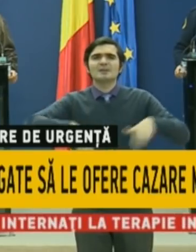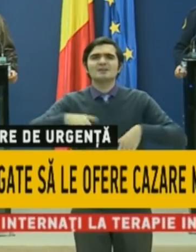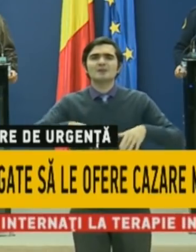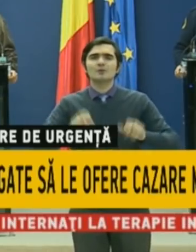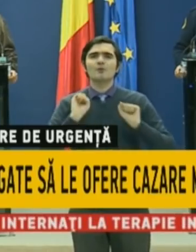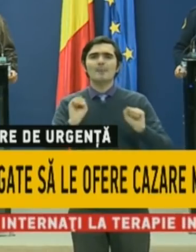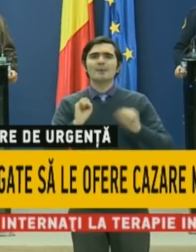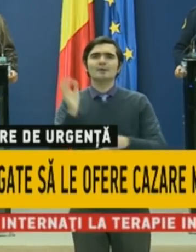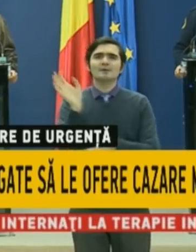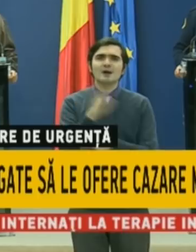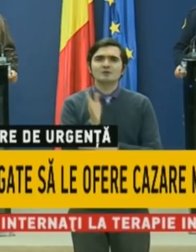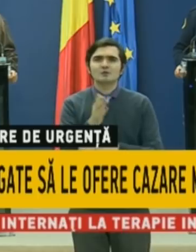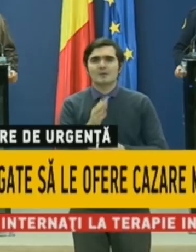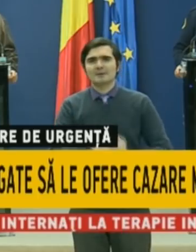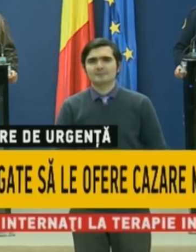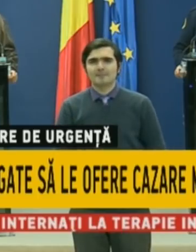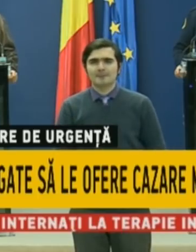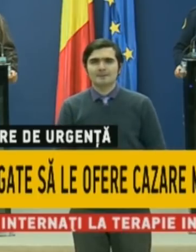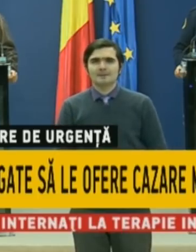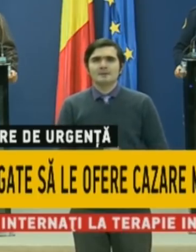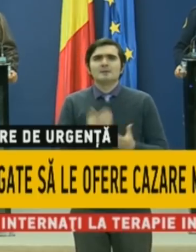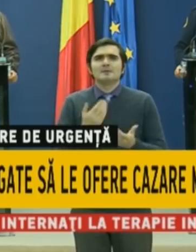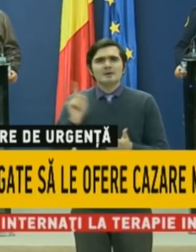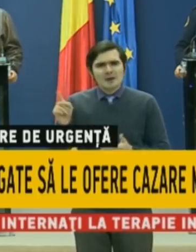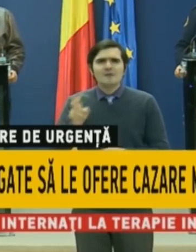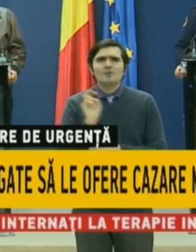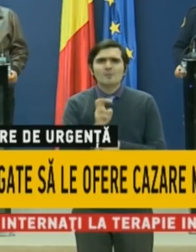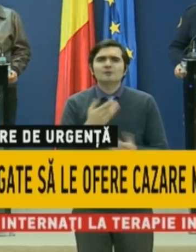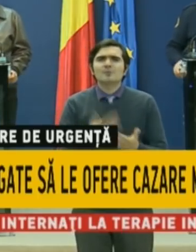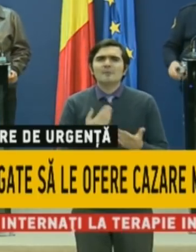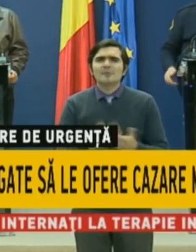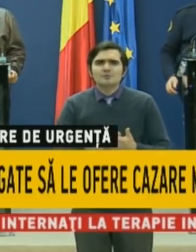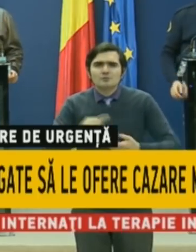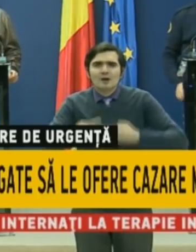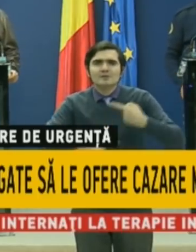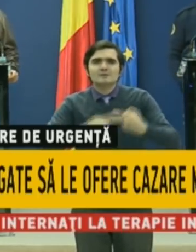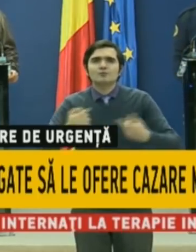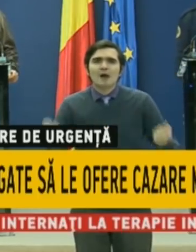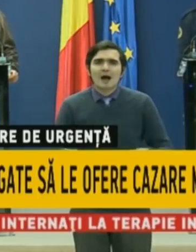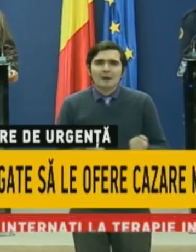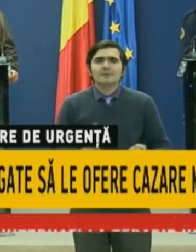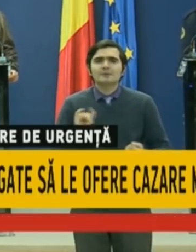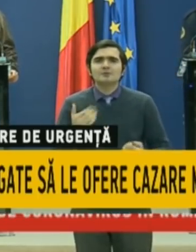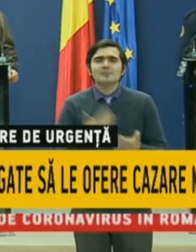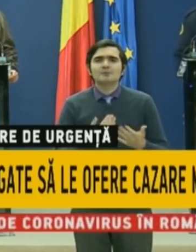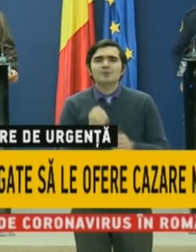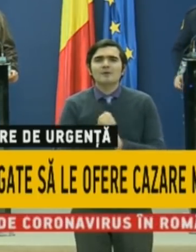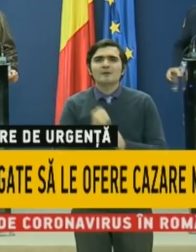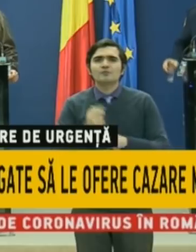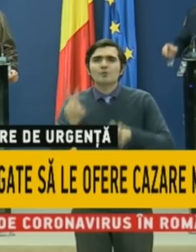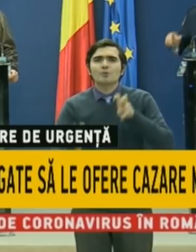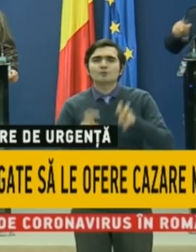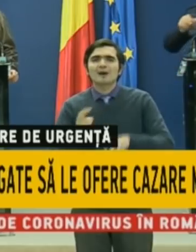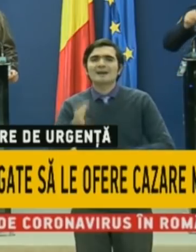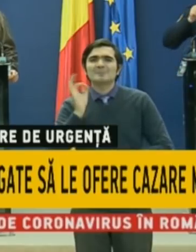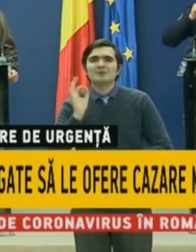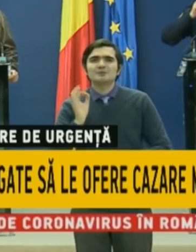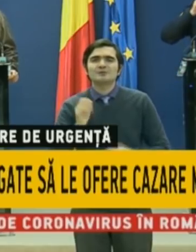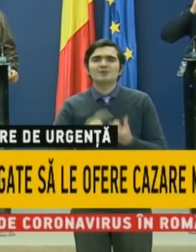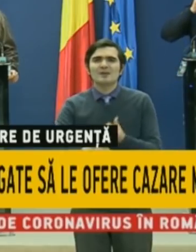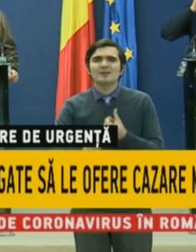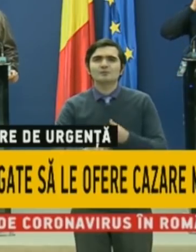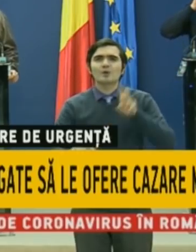Apărării Naționale. În vederea desfășurării activității și controalelor specifice pe linie de control